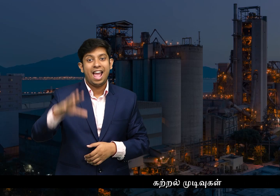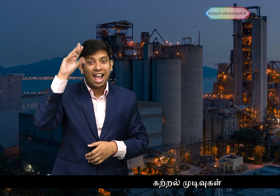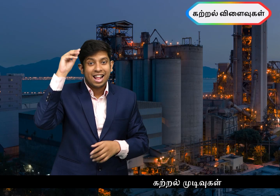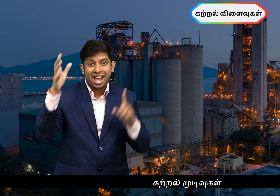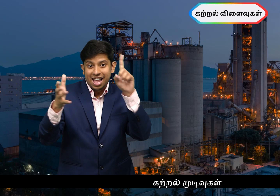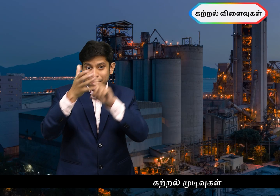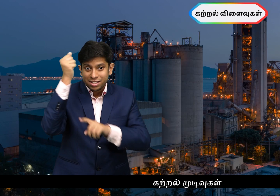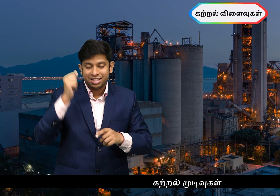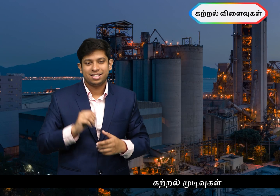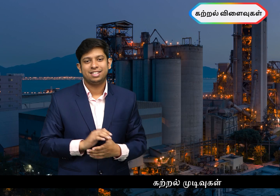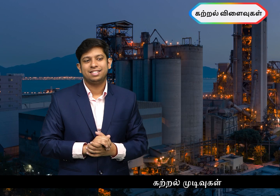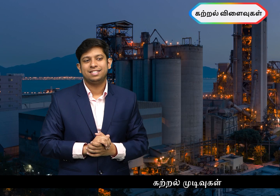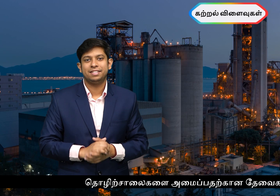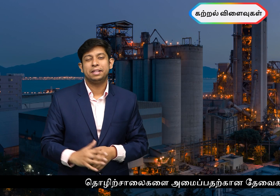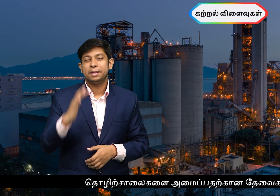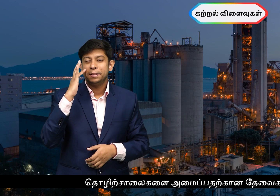கற்றுக்கொள்வீர்கள்.